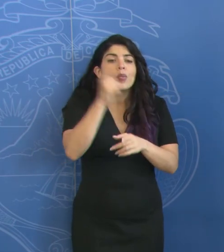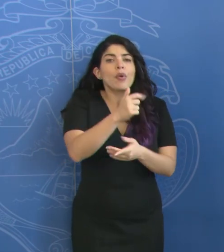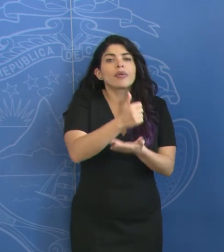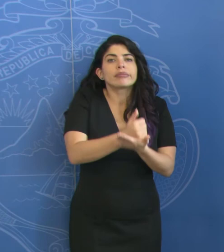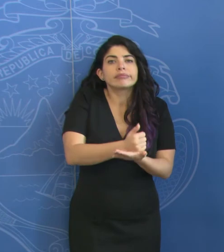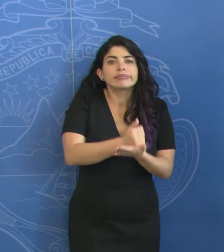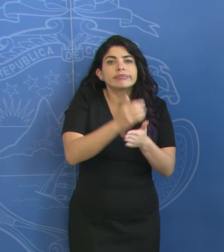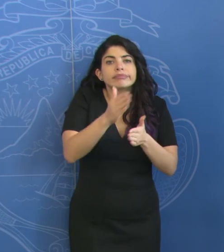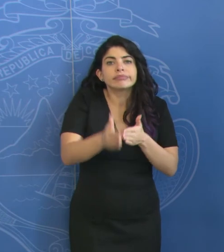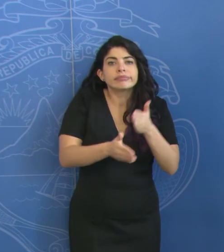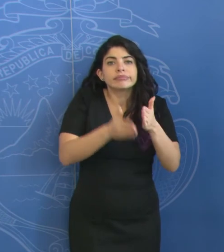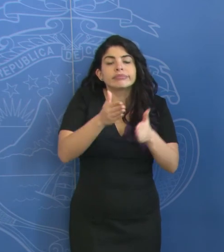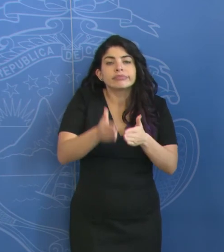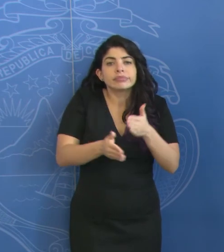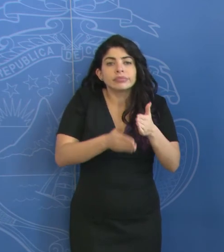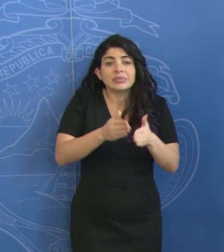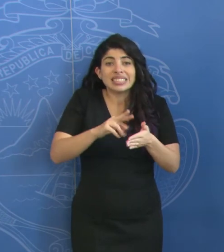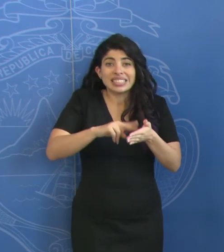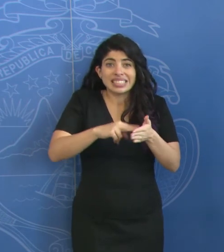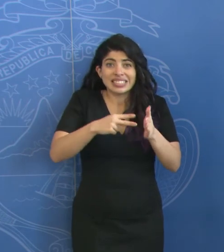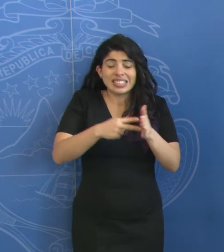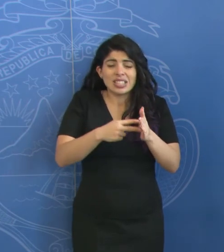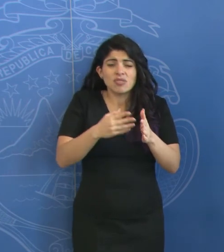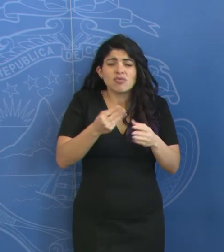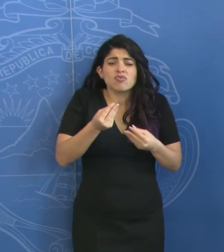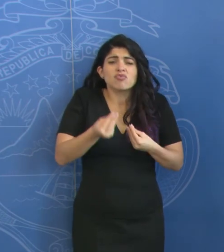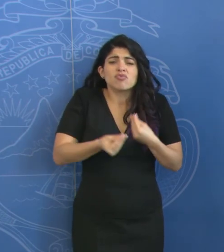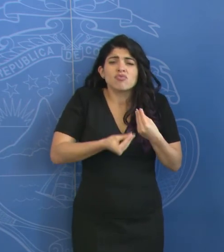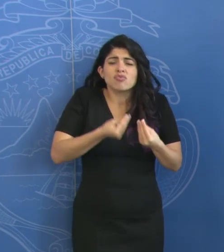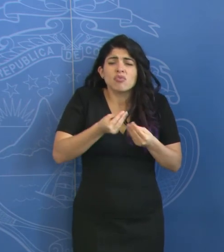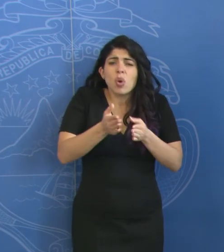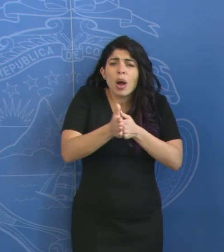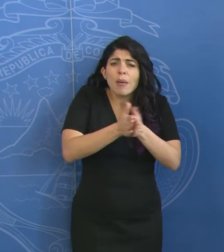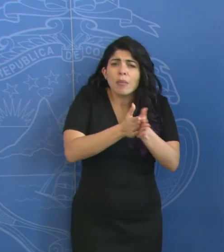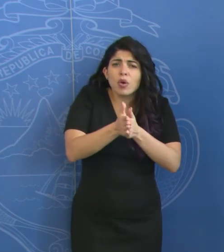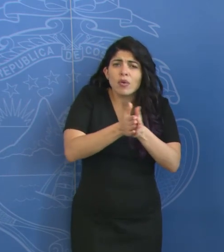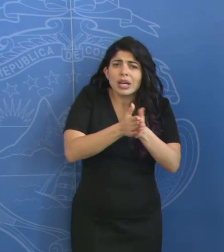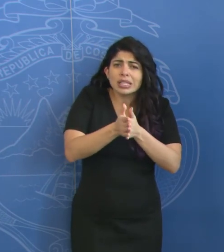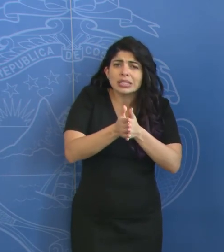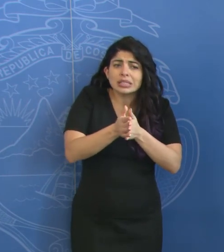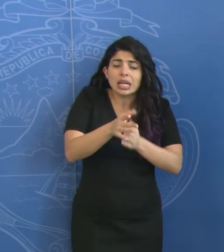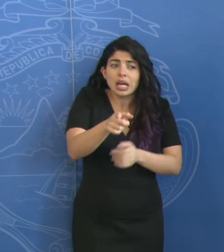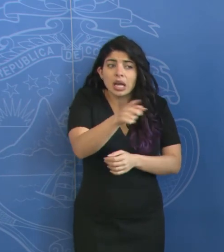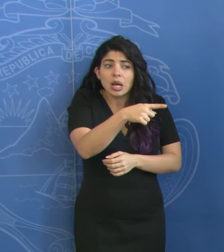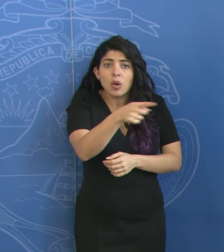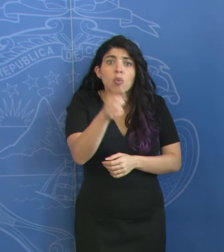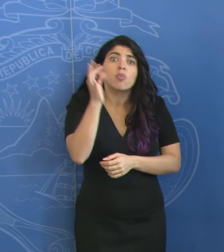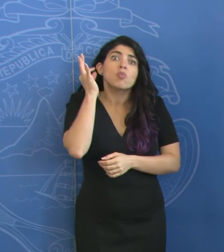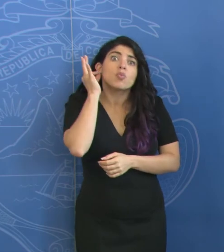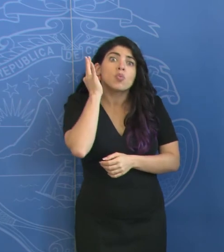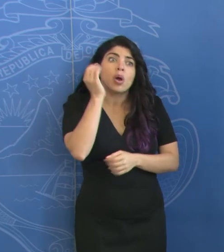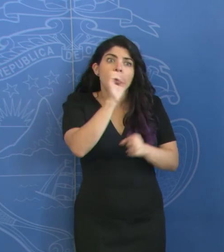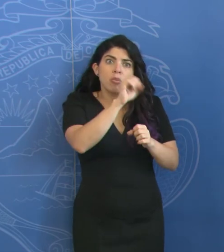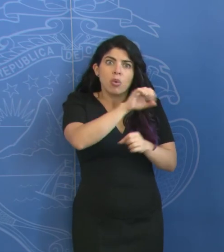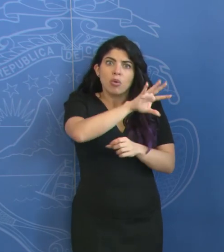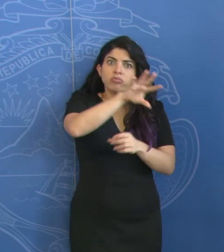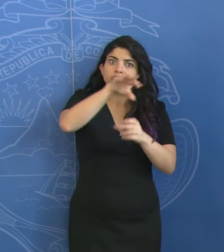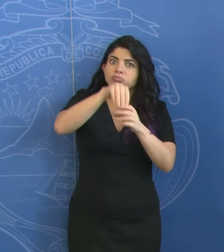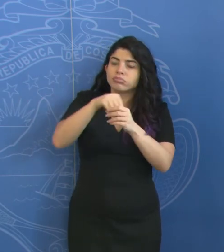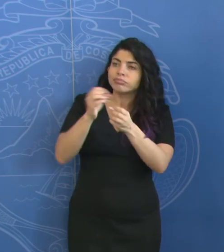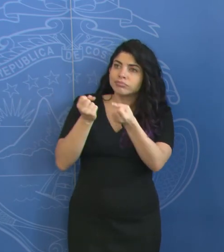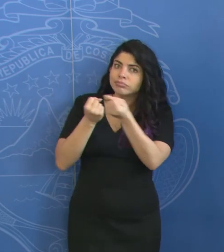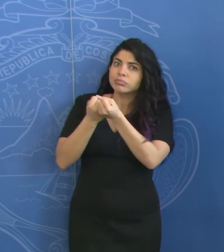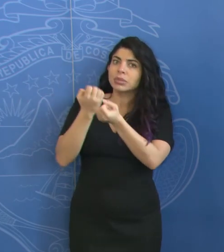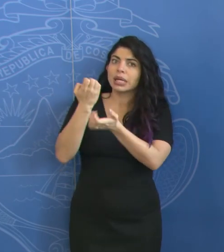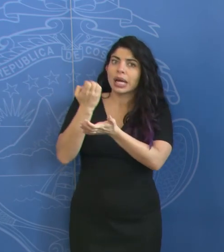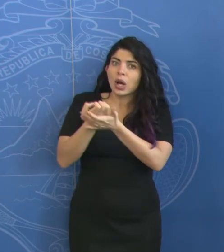es que en función de poder aprovechar el que nuestras mujeres incorporen y aporten al crecimiento